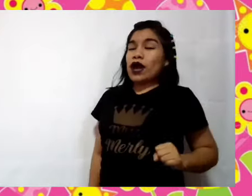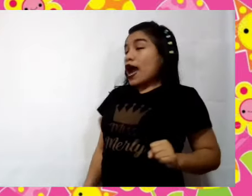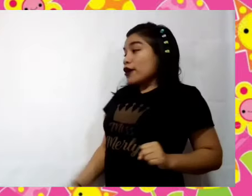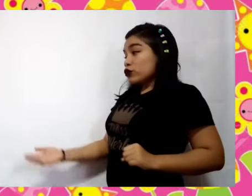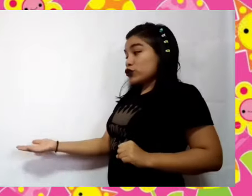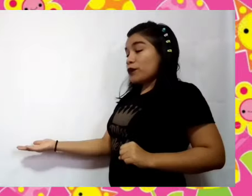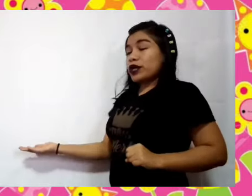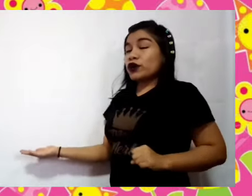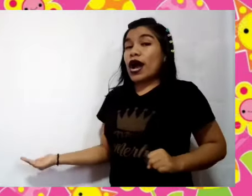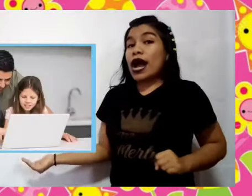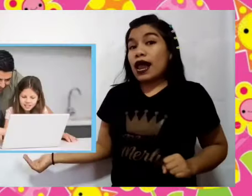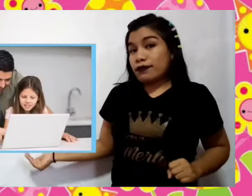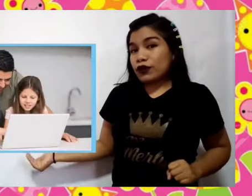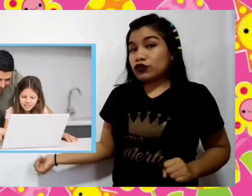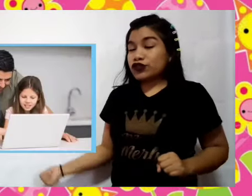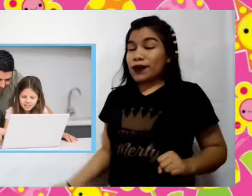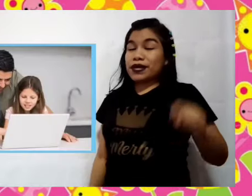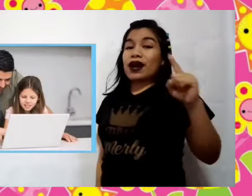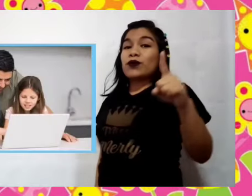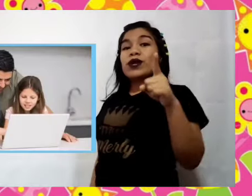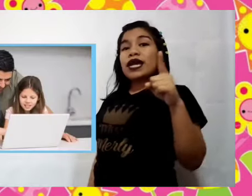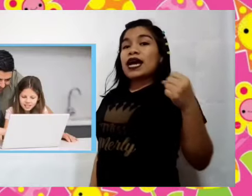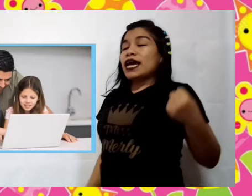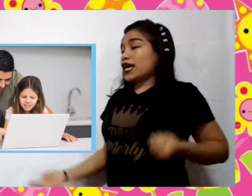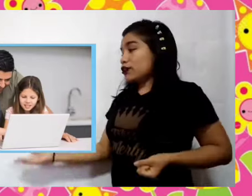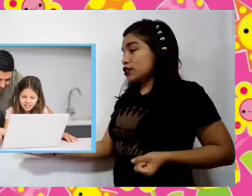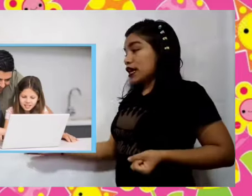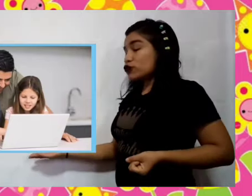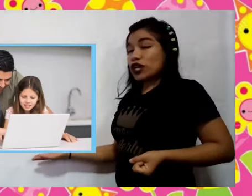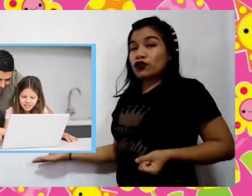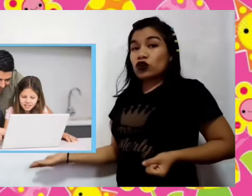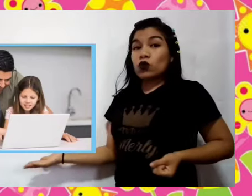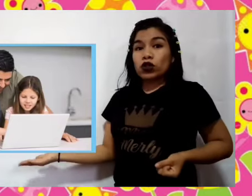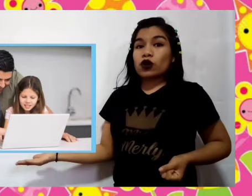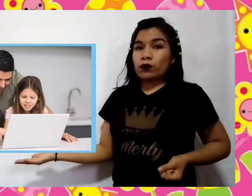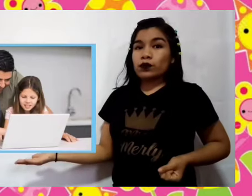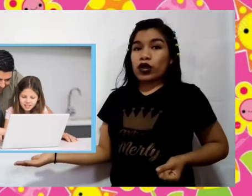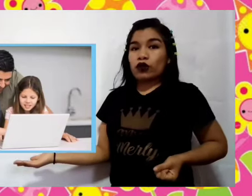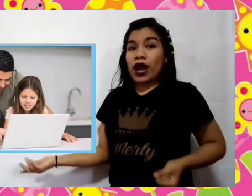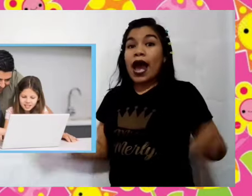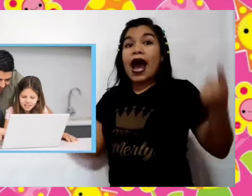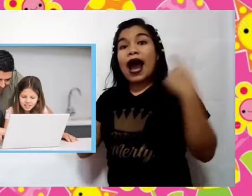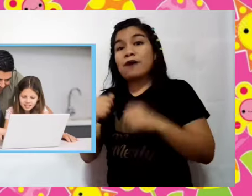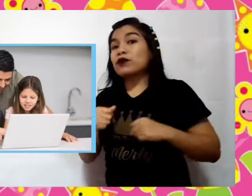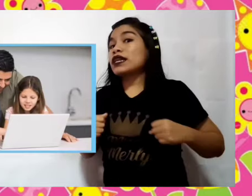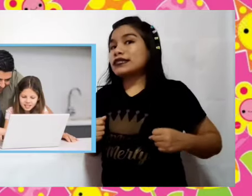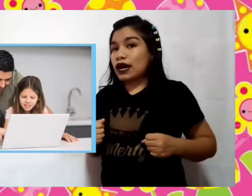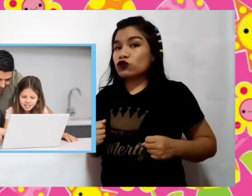ejemplo, nuestro amigo Álvaro y nuestra amiga Julia, ellos están usando una computadora. Ambos la